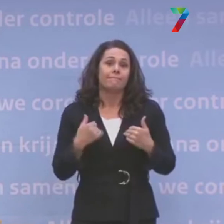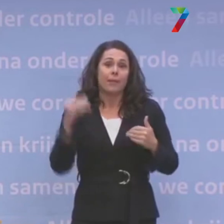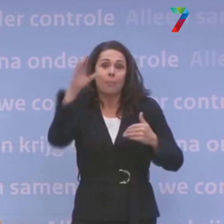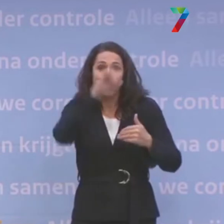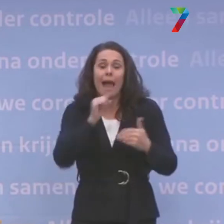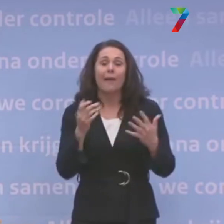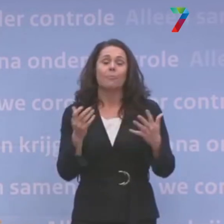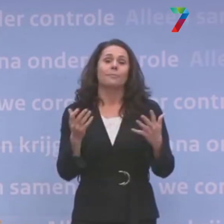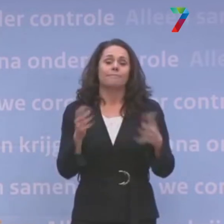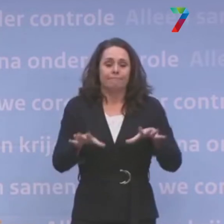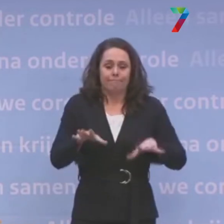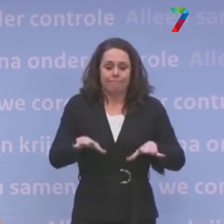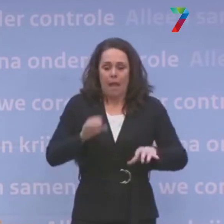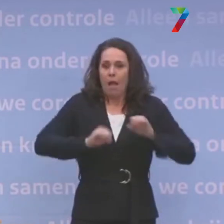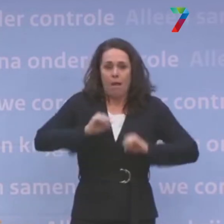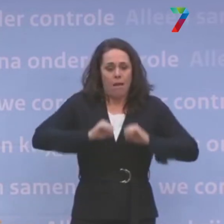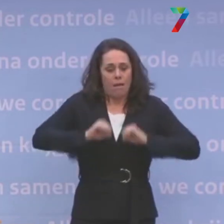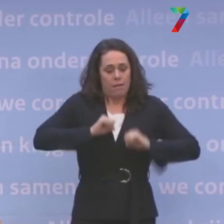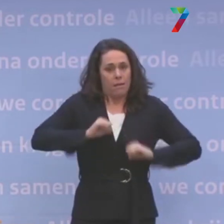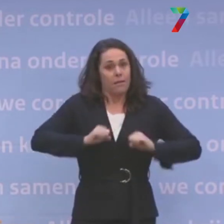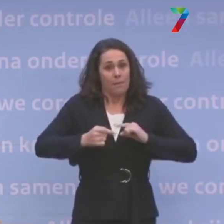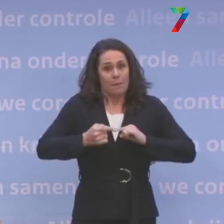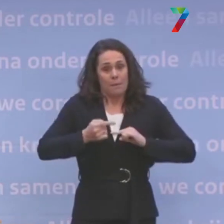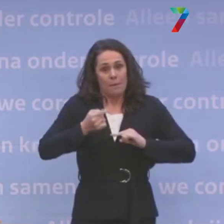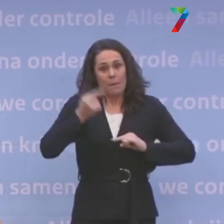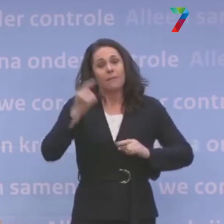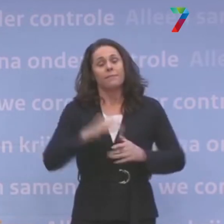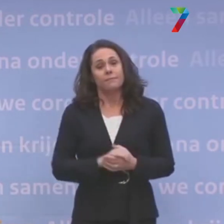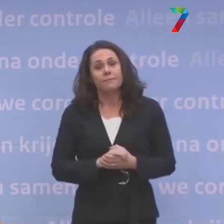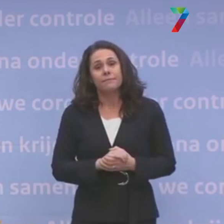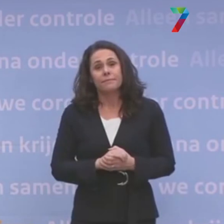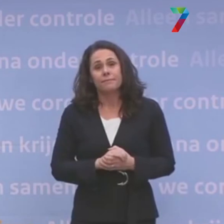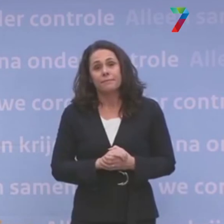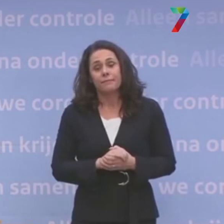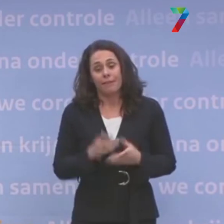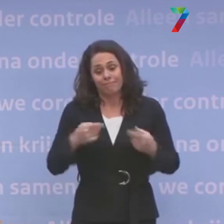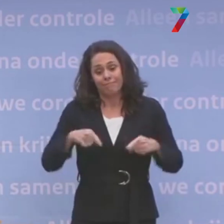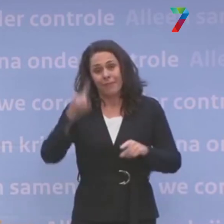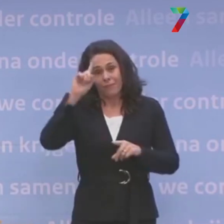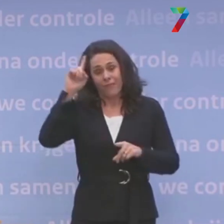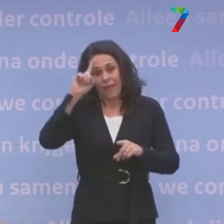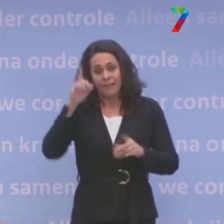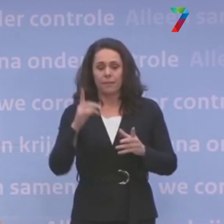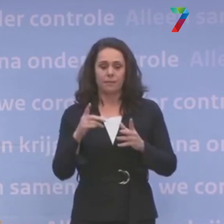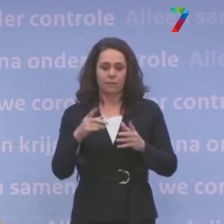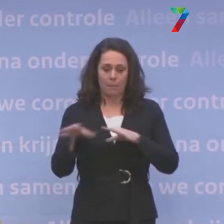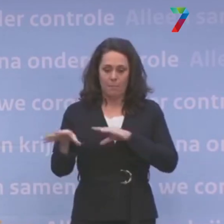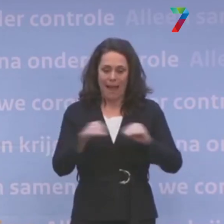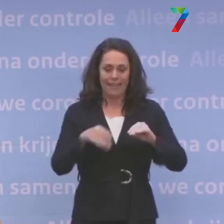het ongeduld als het ware insluipt, we weten dat een snelle